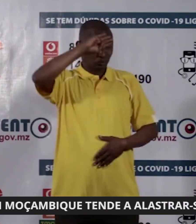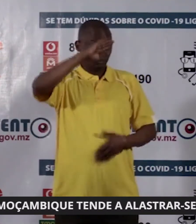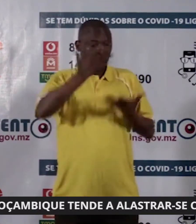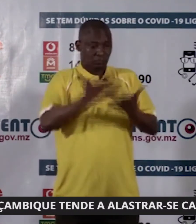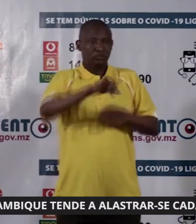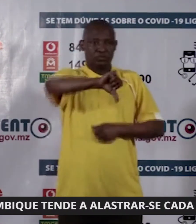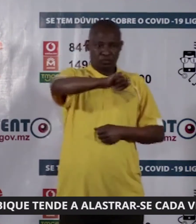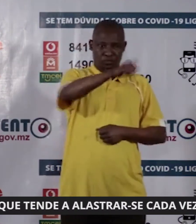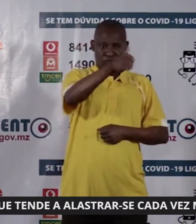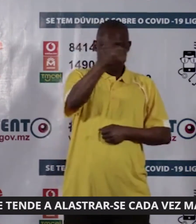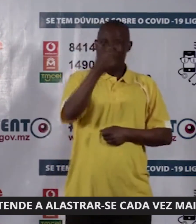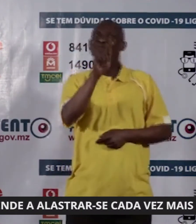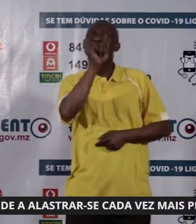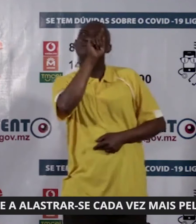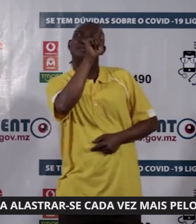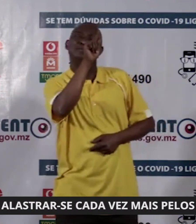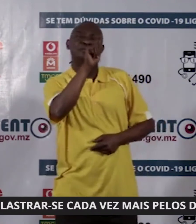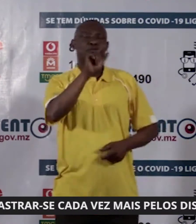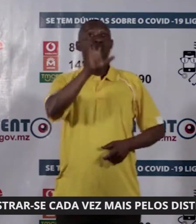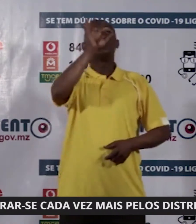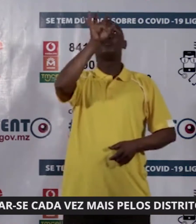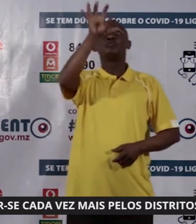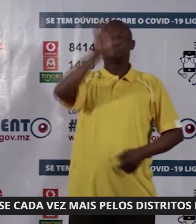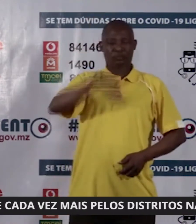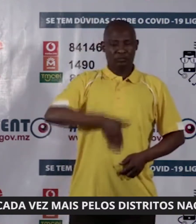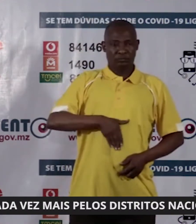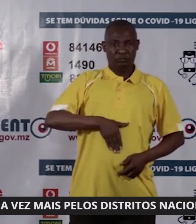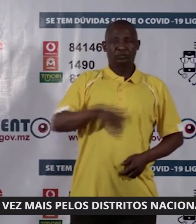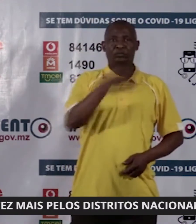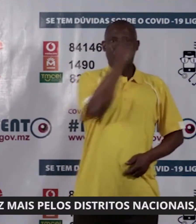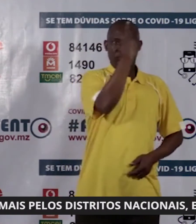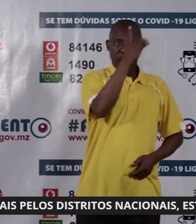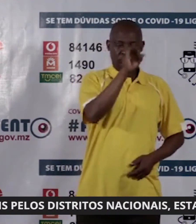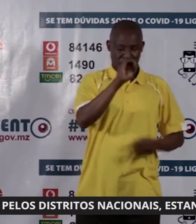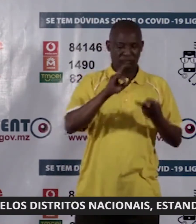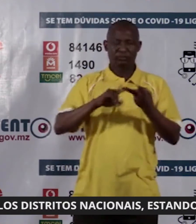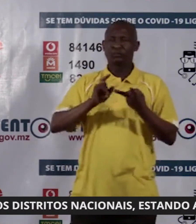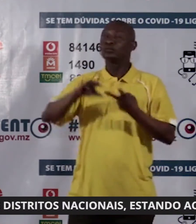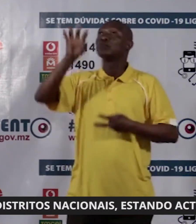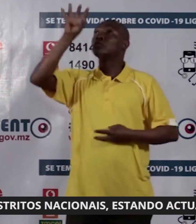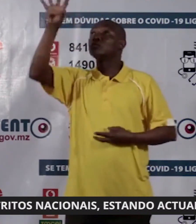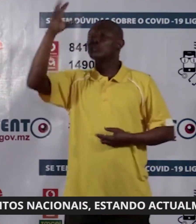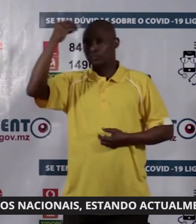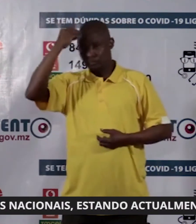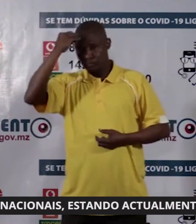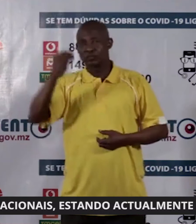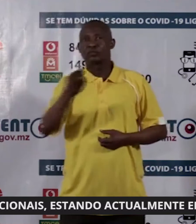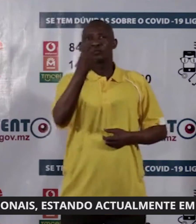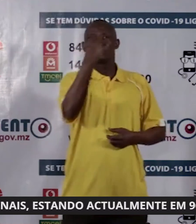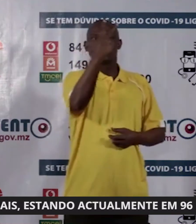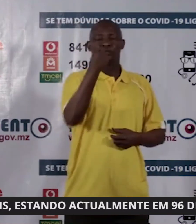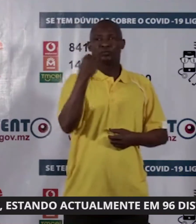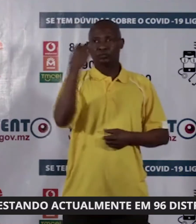em Tete e 23 na província de Maputo. Todos os 33 casos